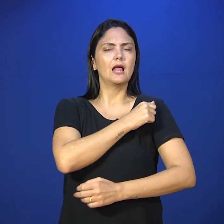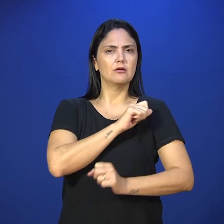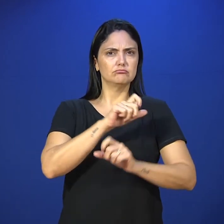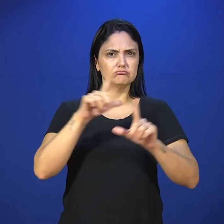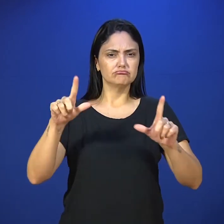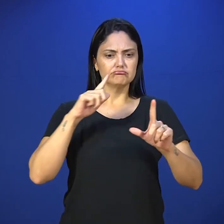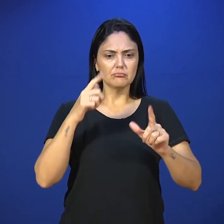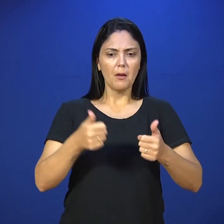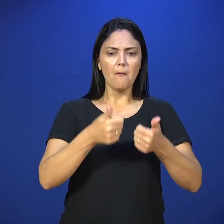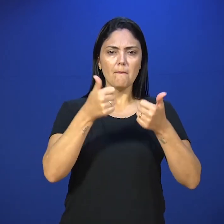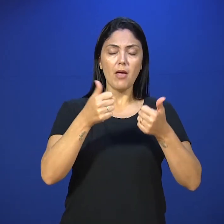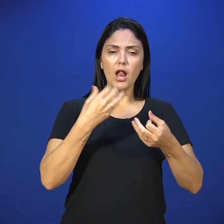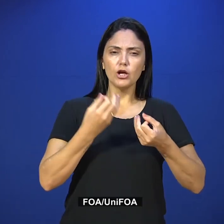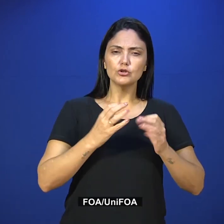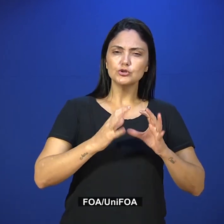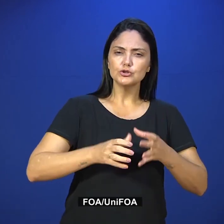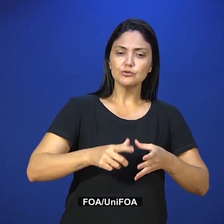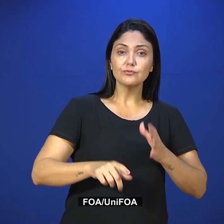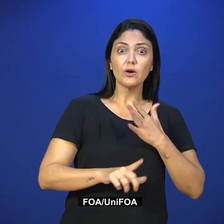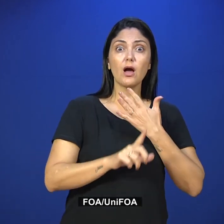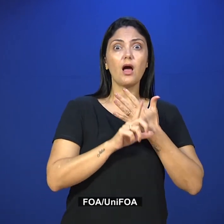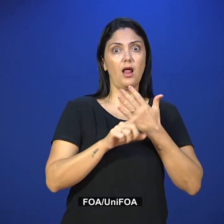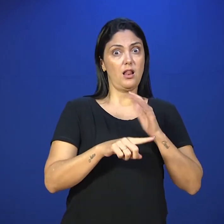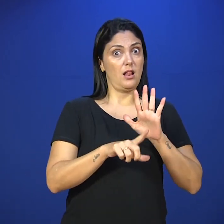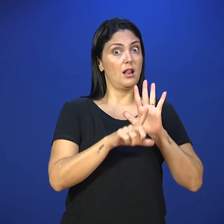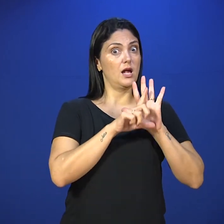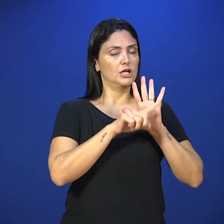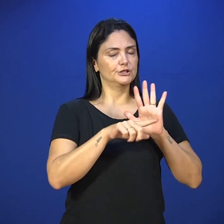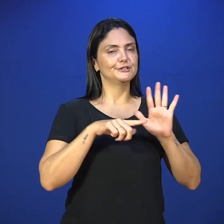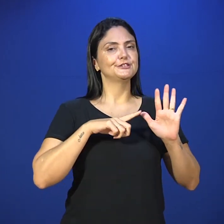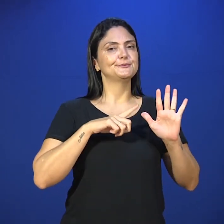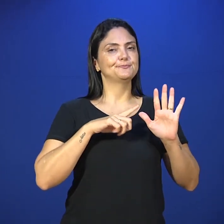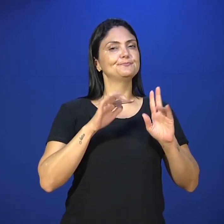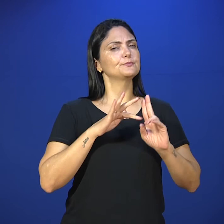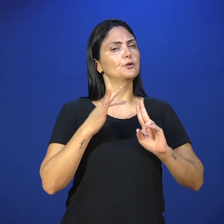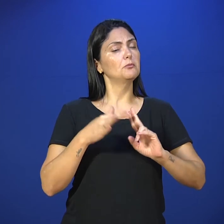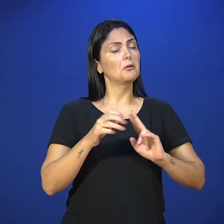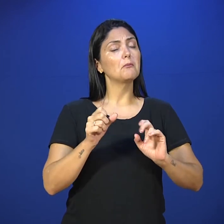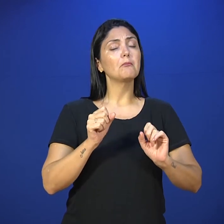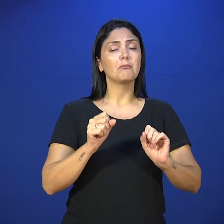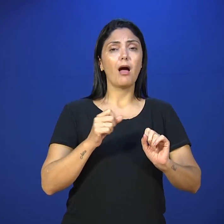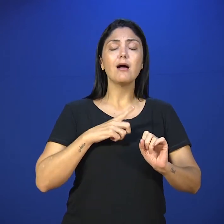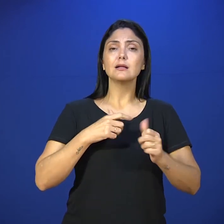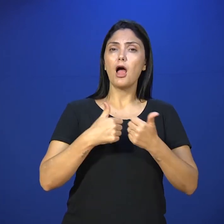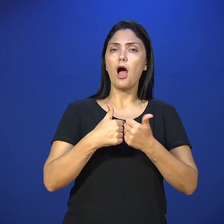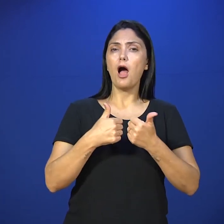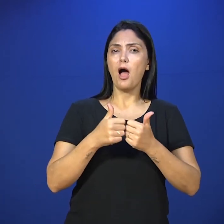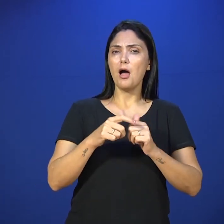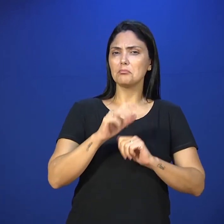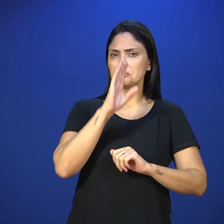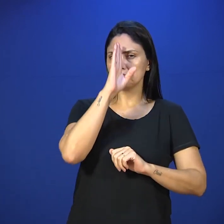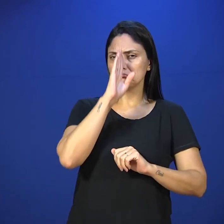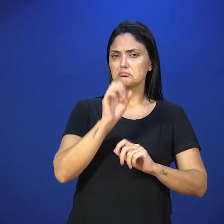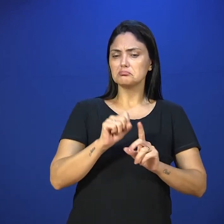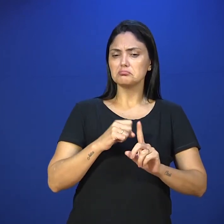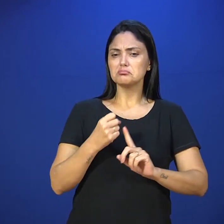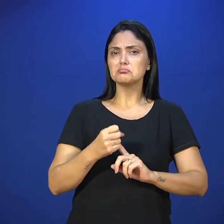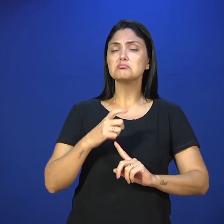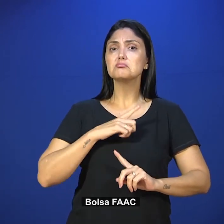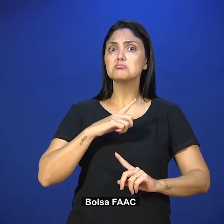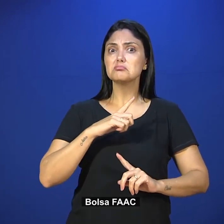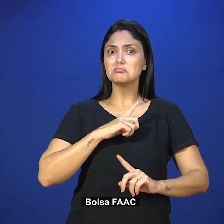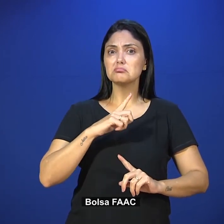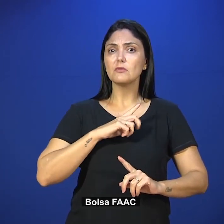melhor forma da lei. 8. A FOA Unifoa poderá disponibilizar transporte social gratuito aos alunos que tenham o